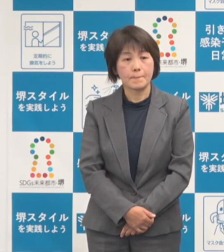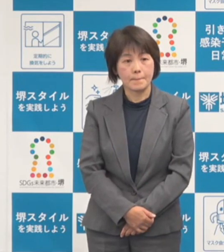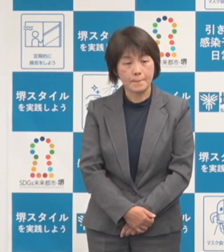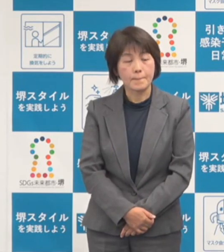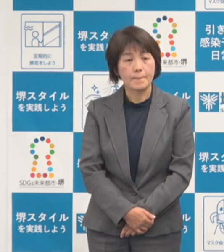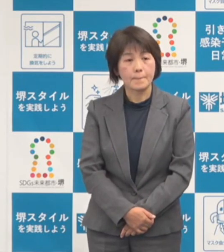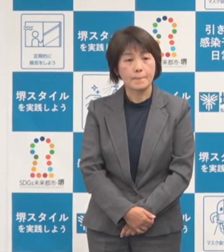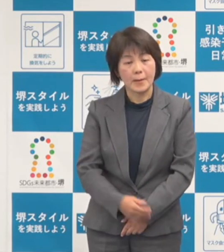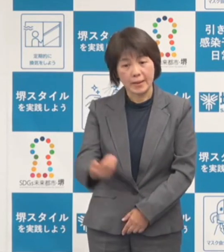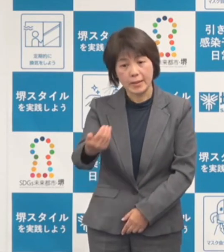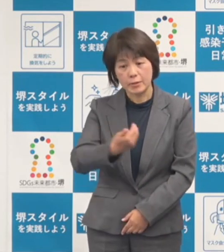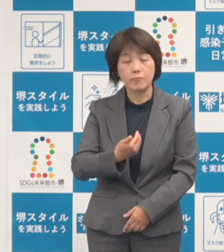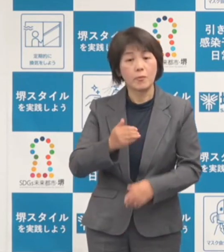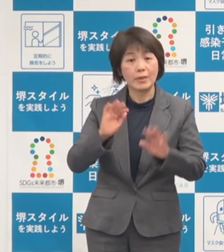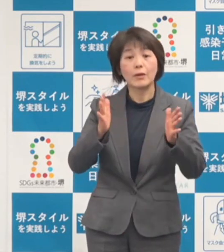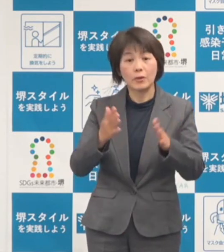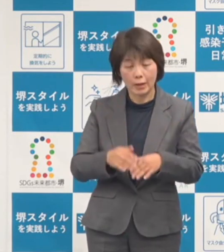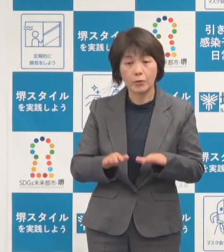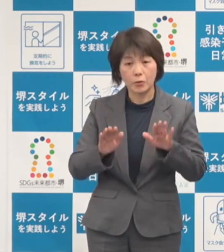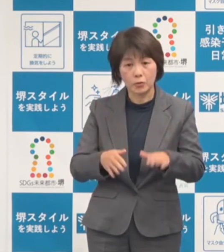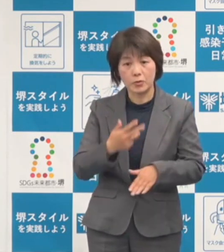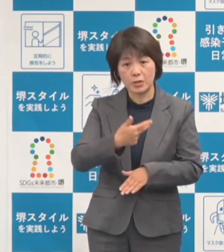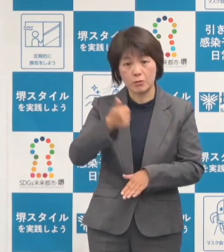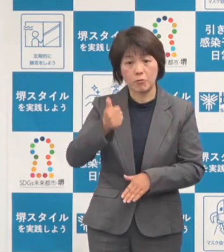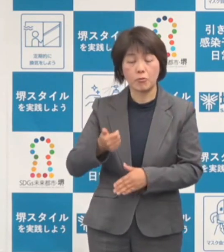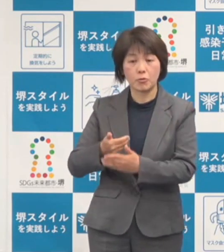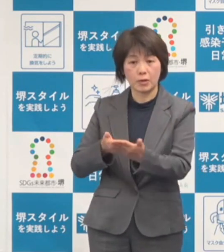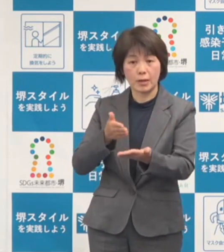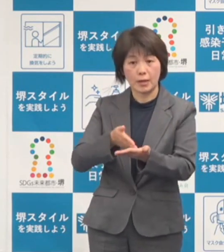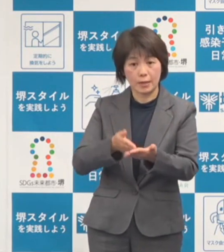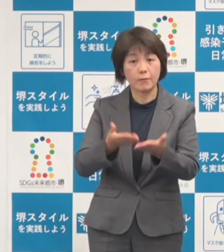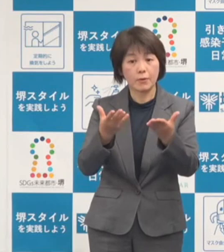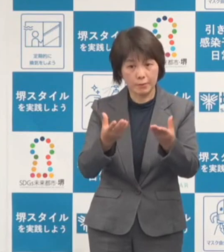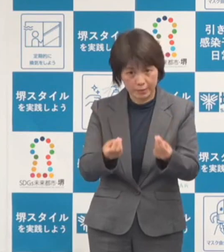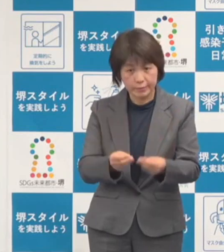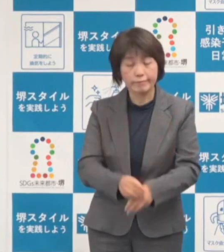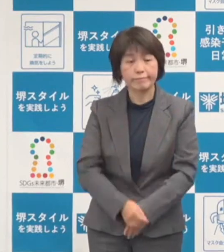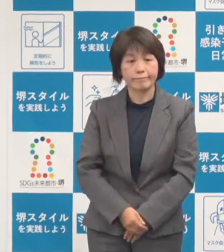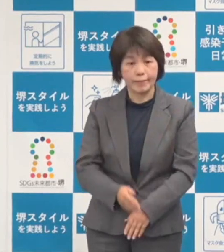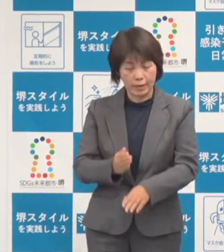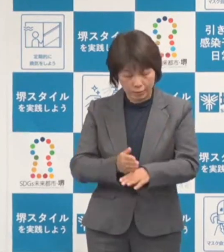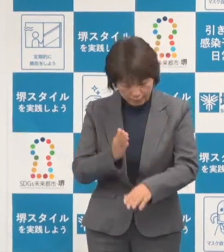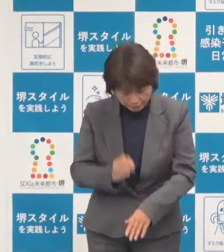それではご質問がないようですので、これにて市長記者会見を終了いたします。 はい、ありがとうございました。